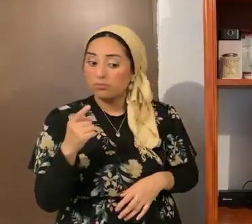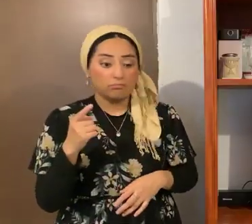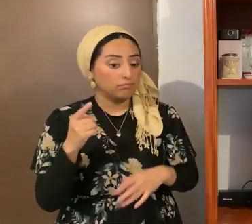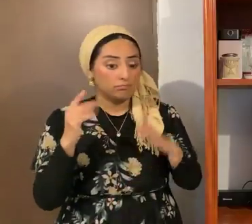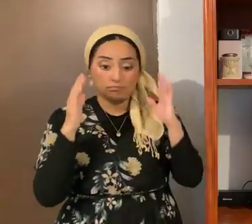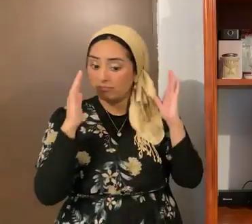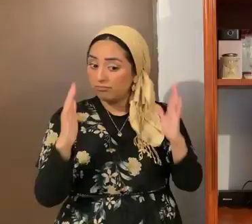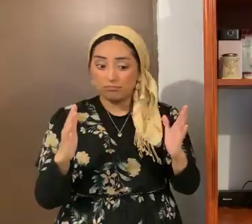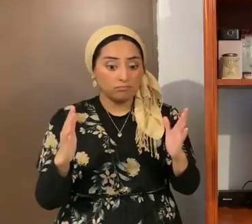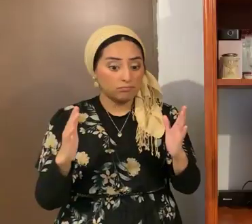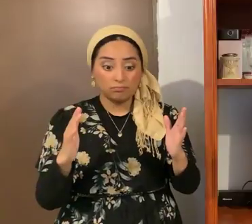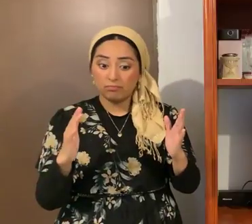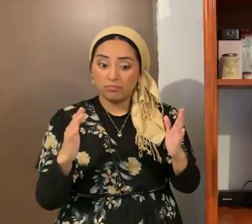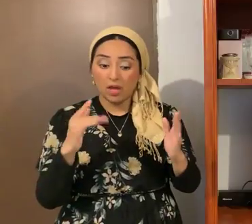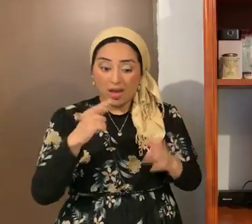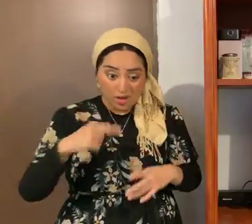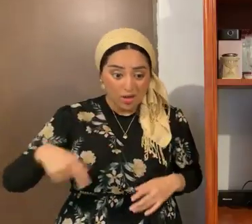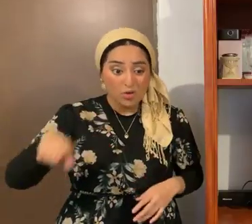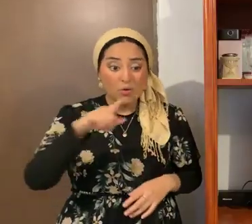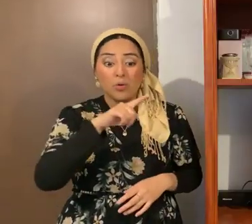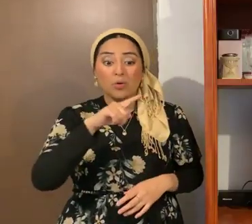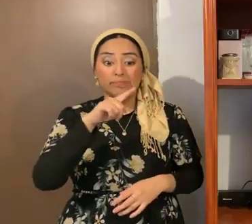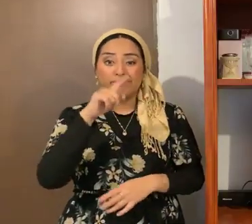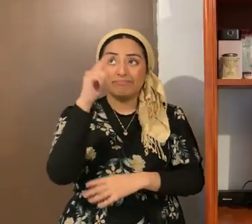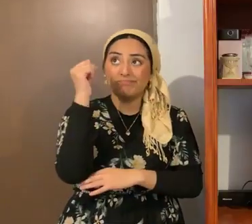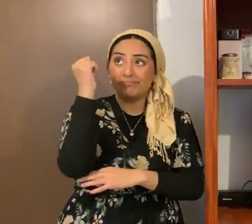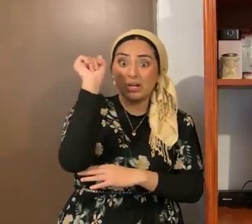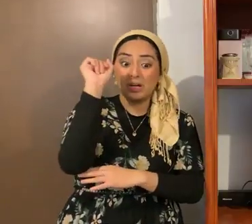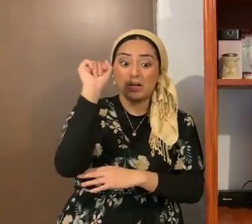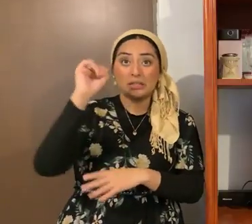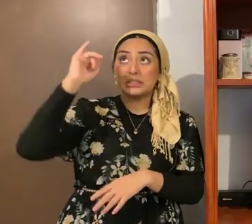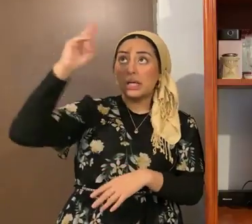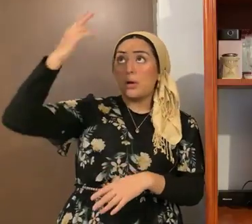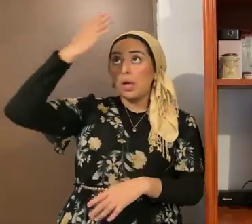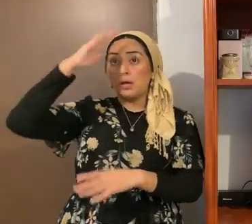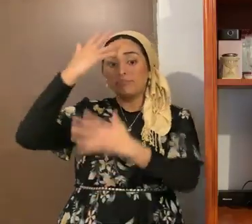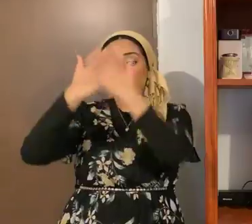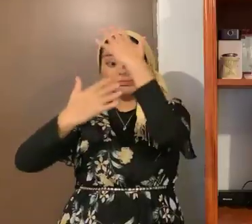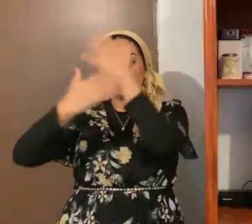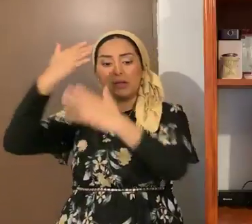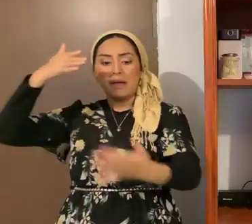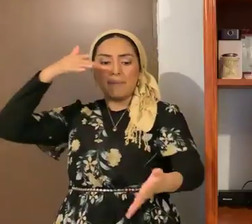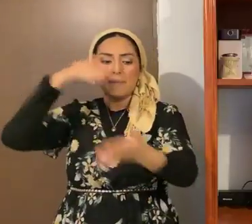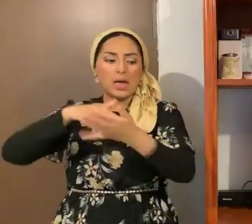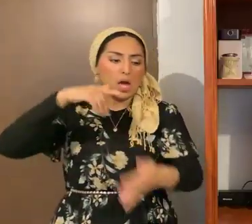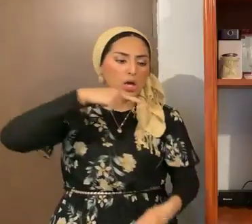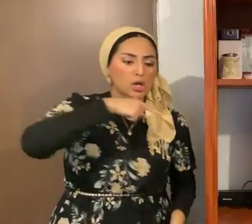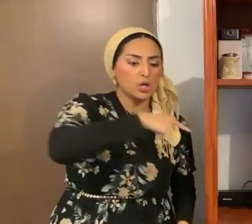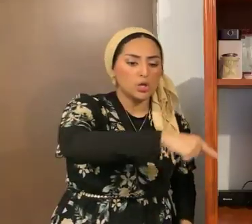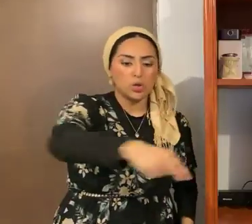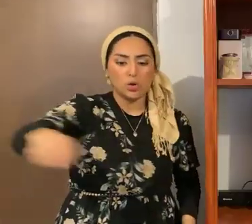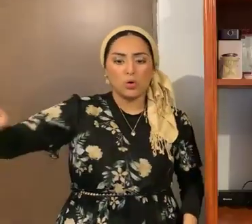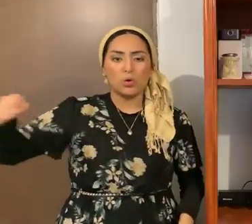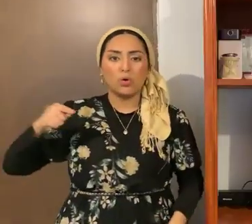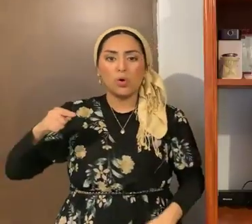Yahweh, y si fuereis rebeldes a las palabras de Yahweh, la mano de Yahweh estará contra vosotros, como estuvo contra vuestros padres. Esperad aún ahora, y mirad